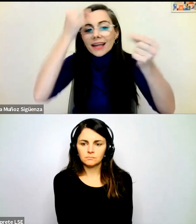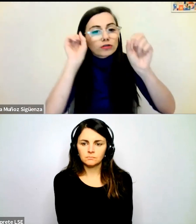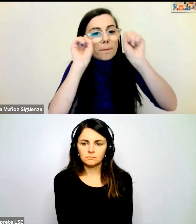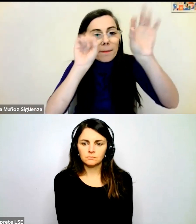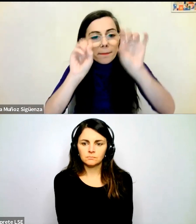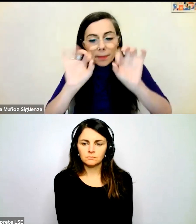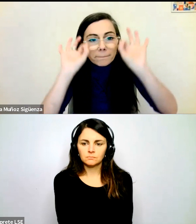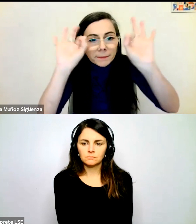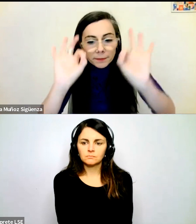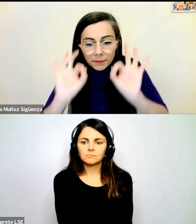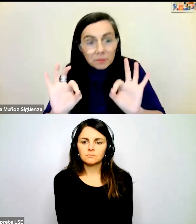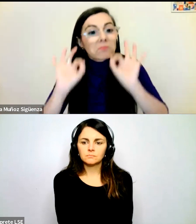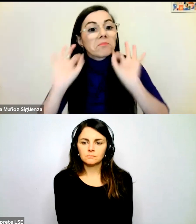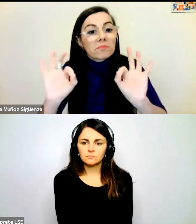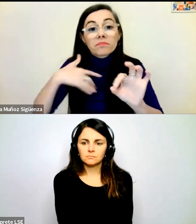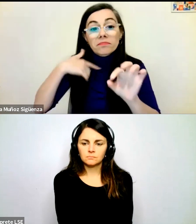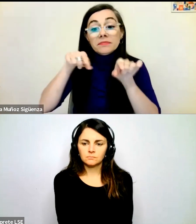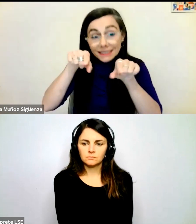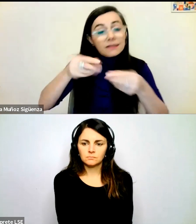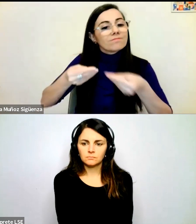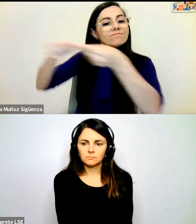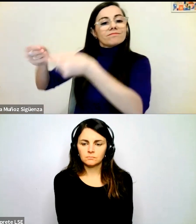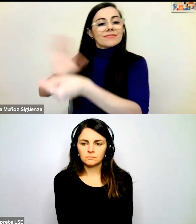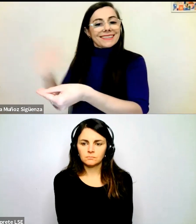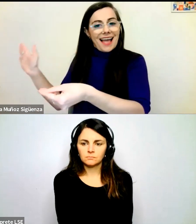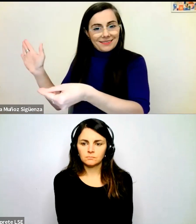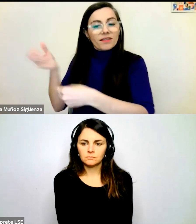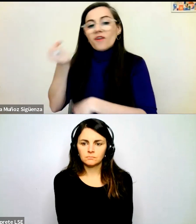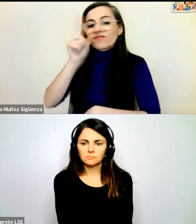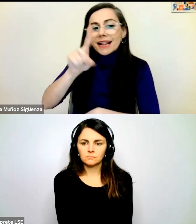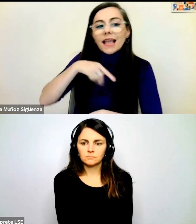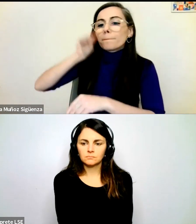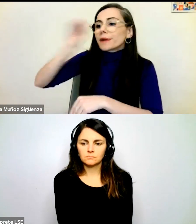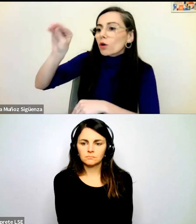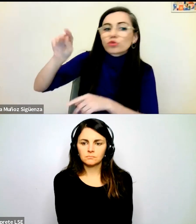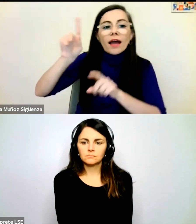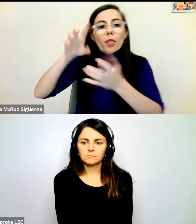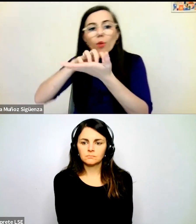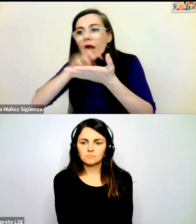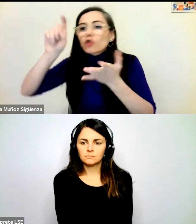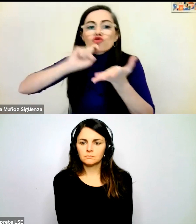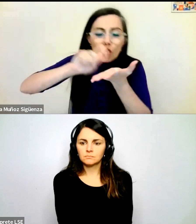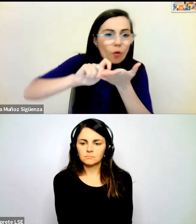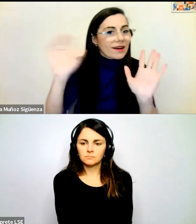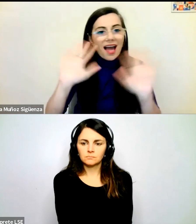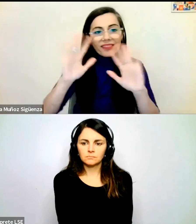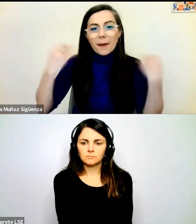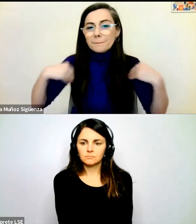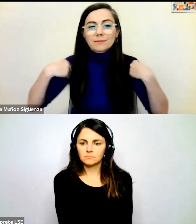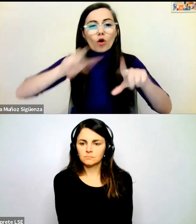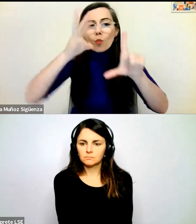podemos descargar este modelo de reclamación, volcamos nuestros datos en el mismo y lo entregamos. No es